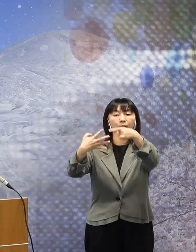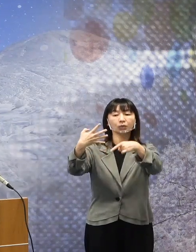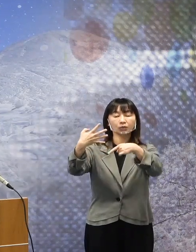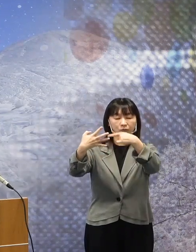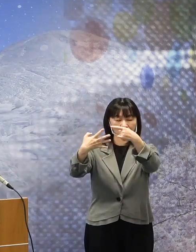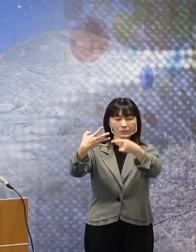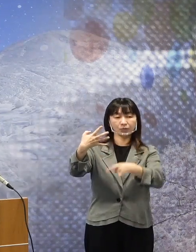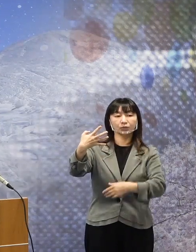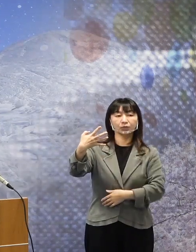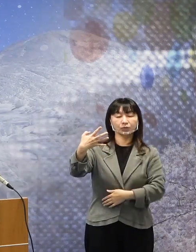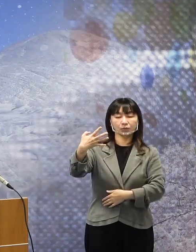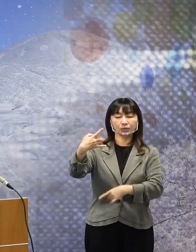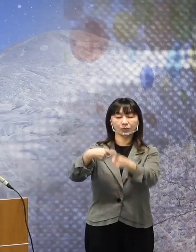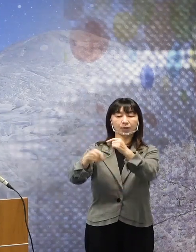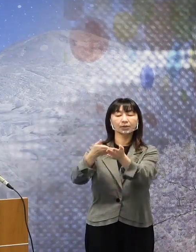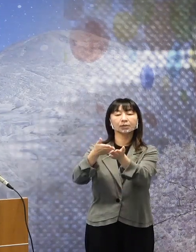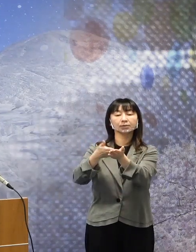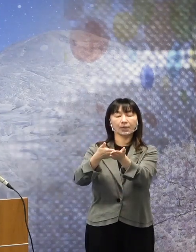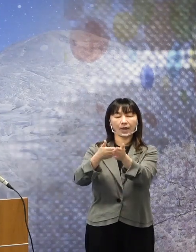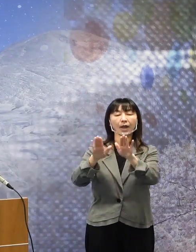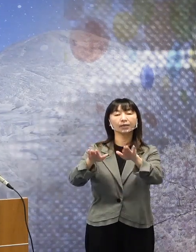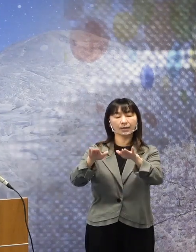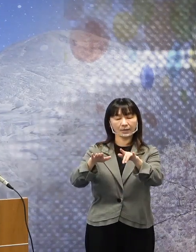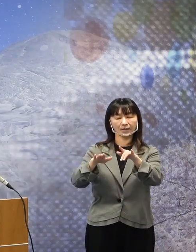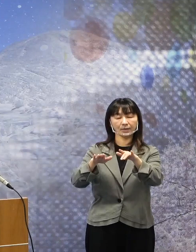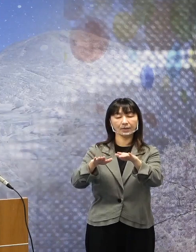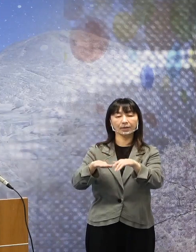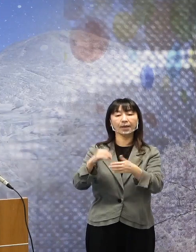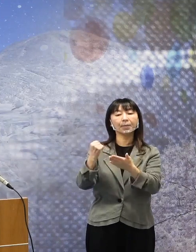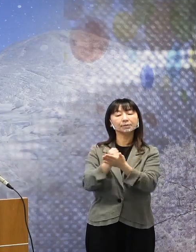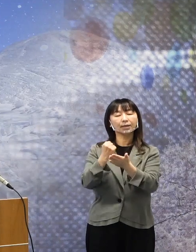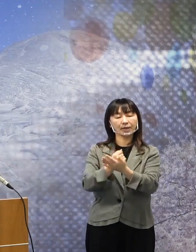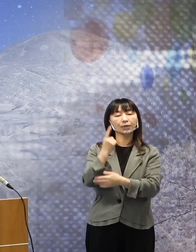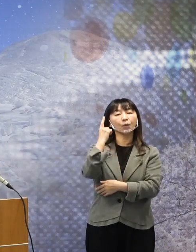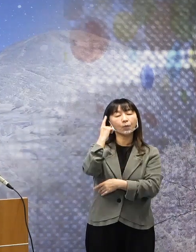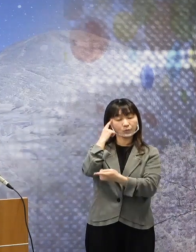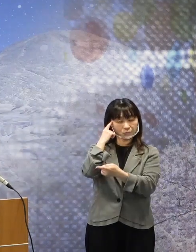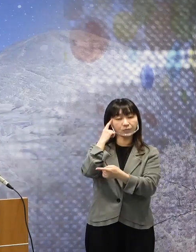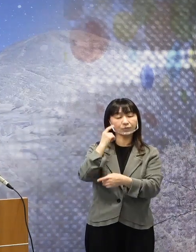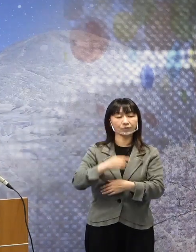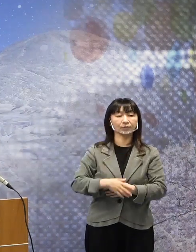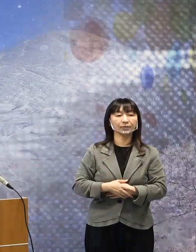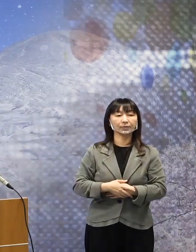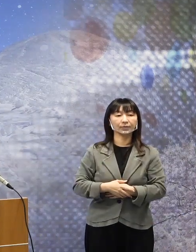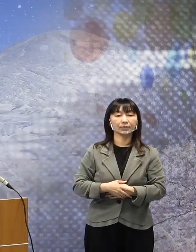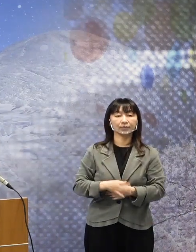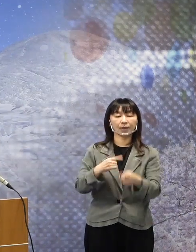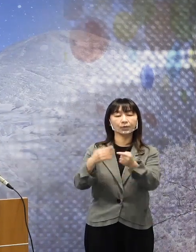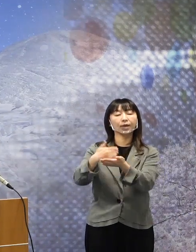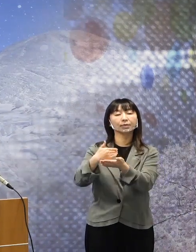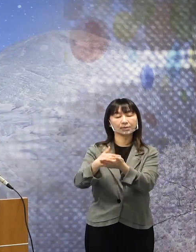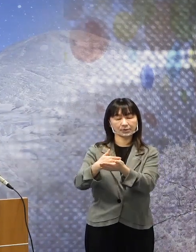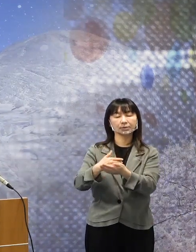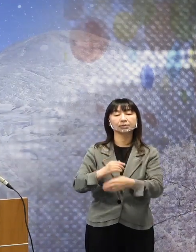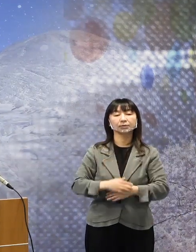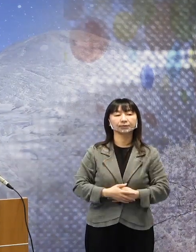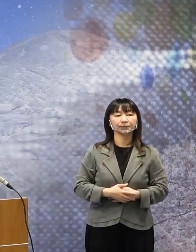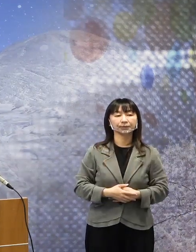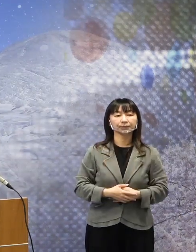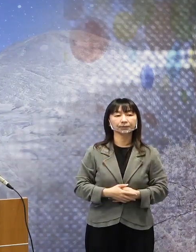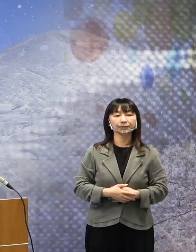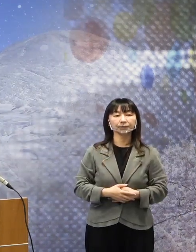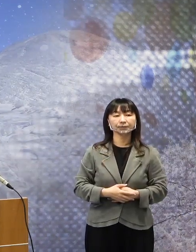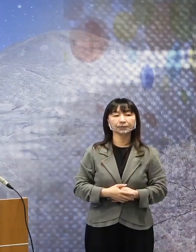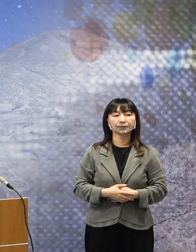というかそういうもので説明されたということですけれども、 はい、 まあ、残念に思うとおっしゃっている一緒に伺いますとあれかもしれませんが、 はい、